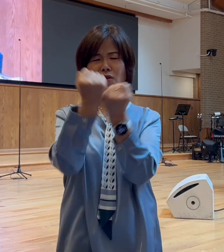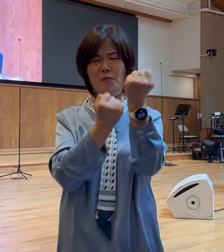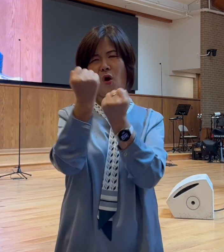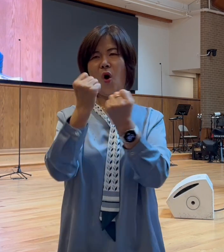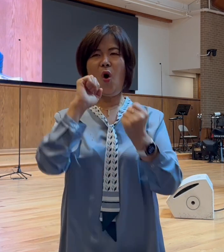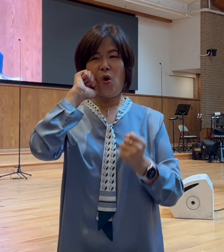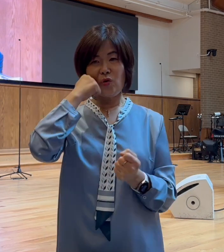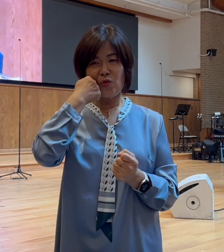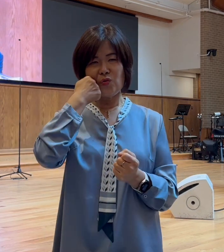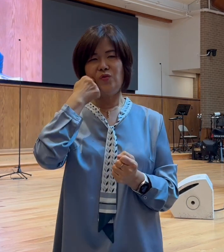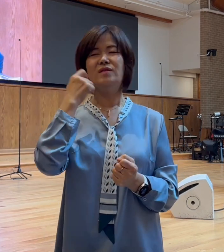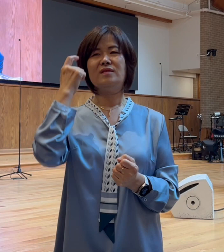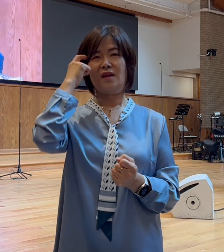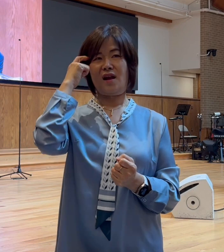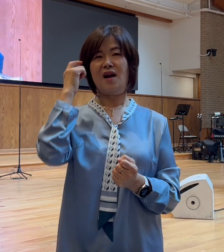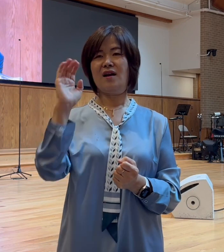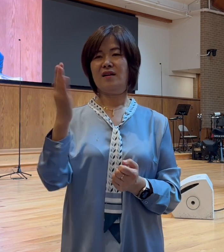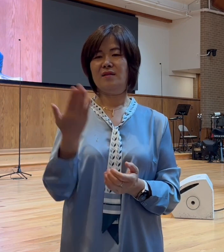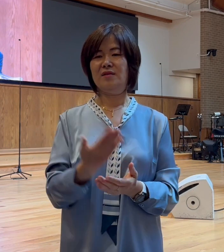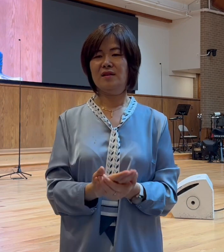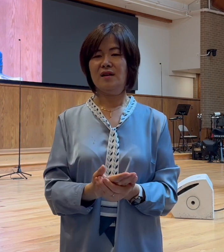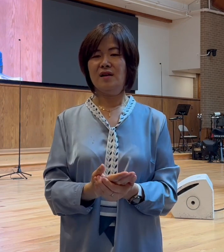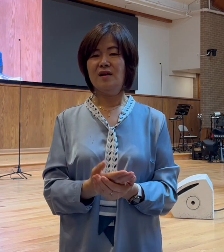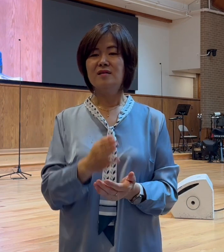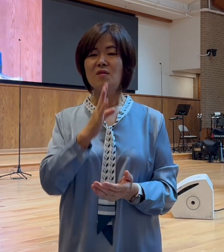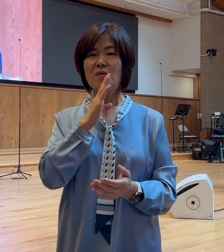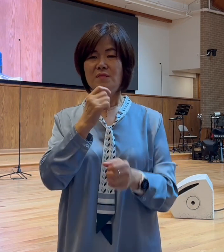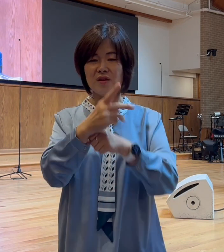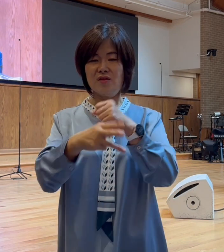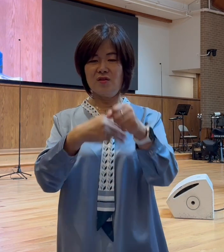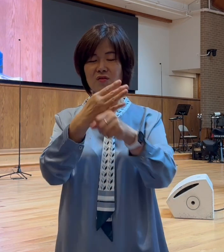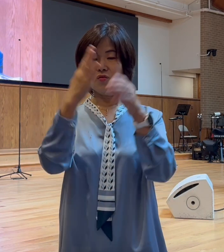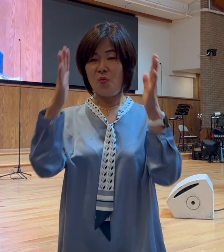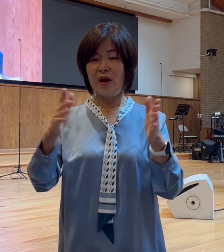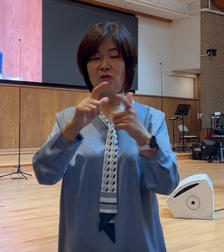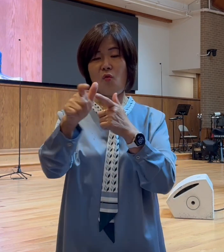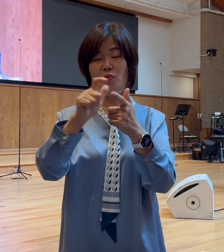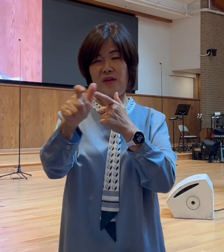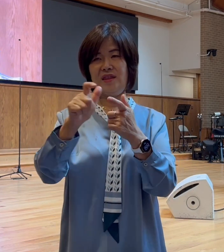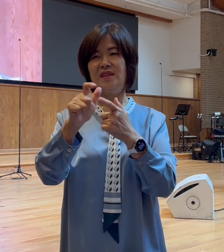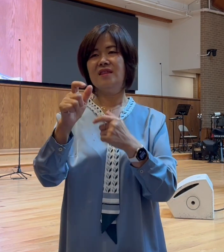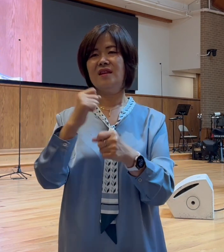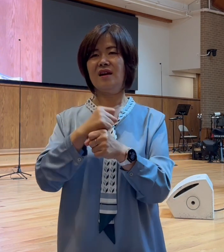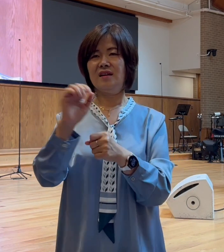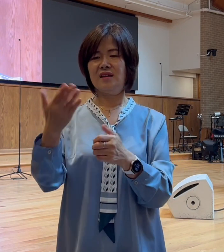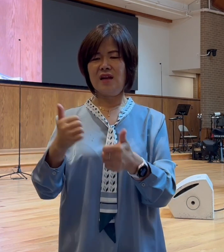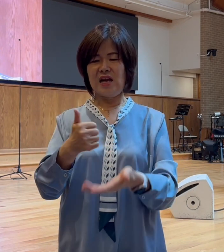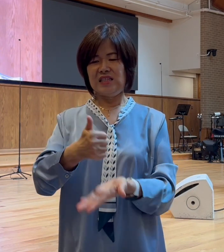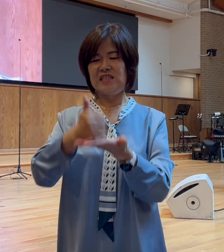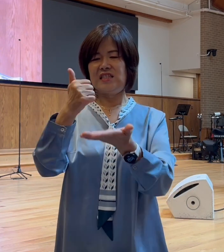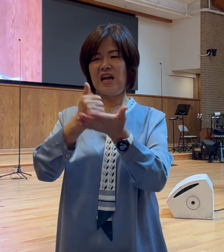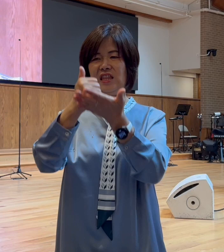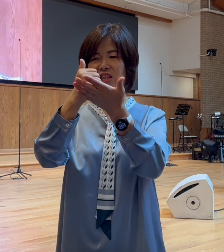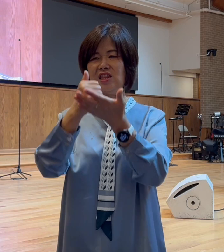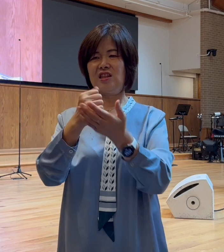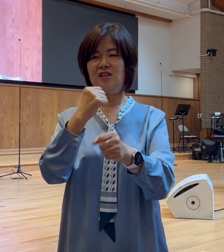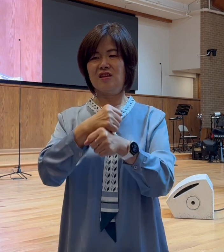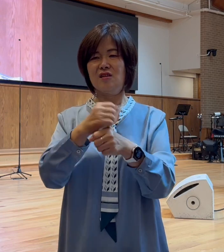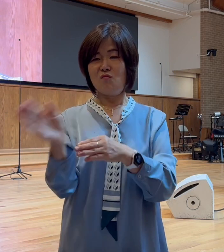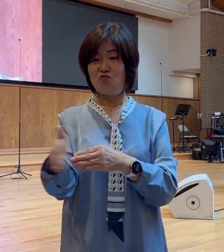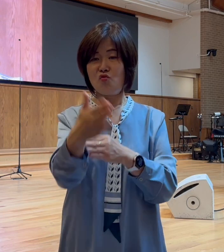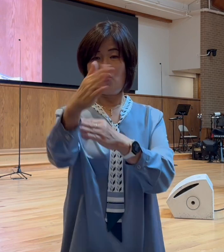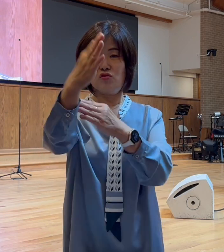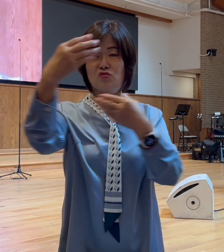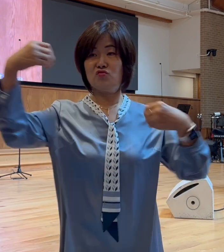어려운 개념도 없더라고요. 그래서 이제 몇 년 동안 이제 고민하다가, 칭찬은 고래도 춤추게